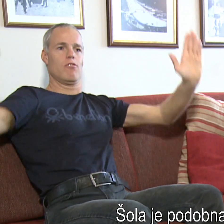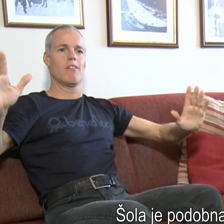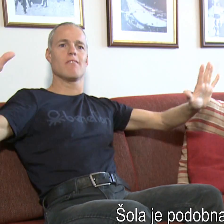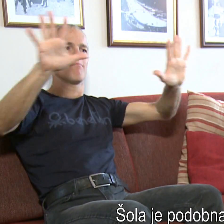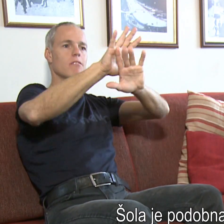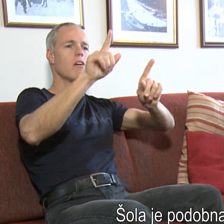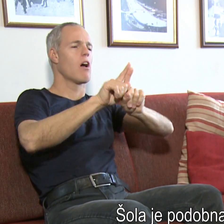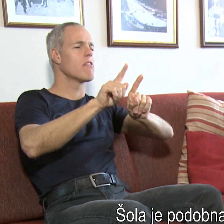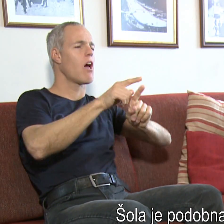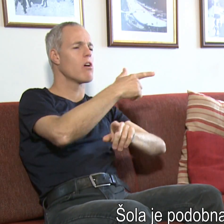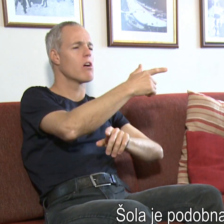Das ist eigentlich das erste. Das